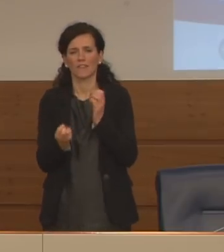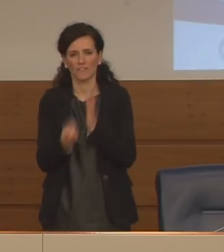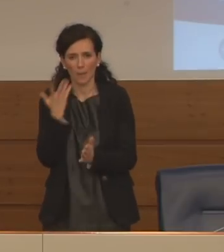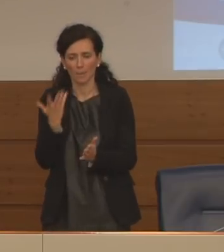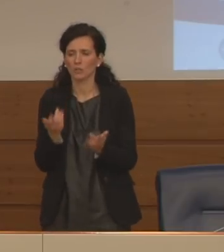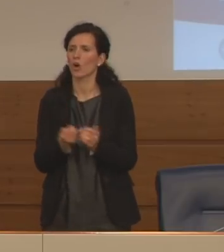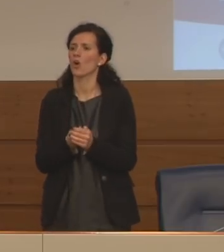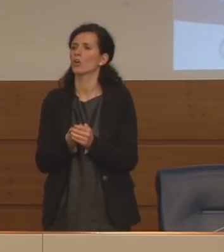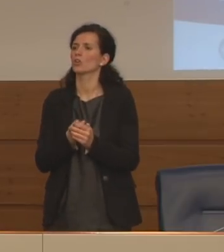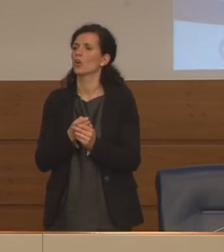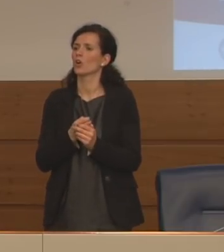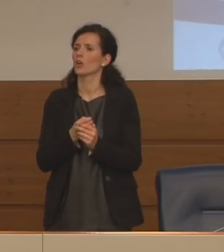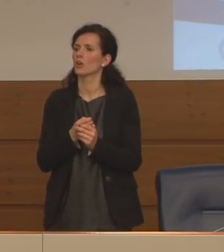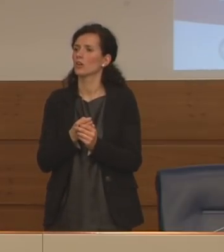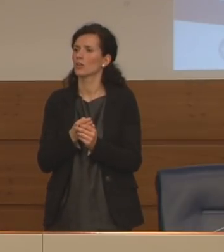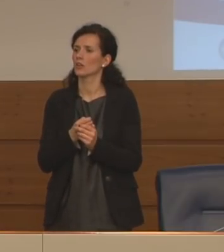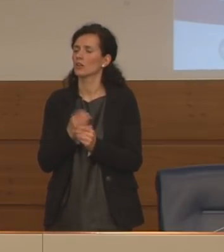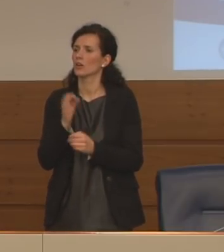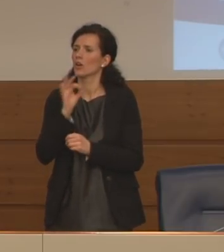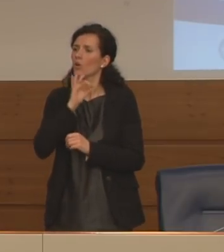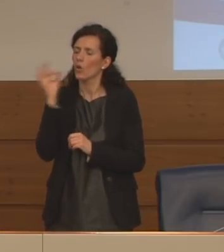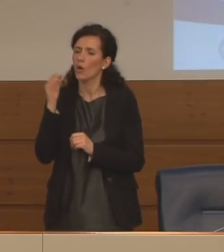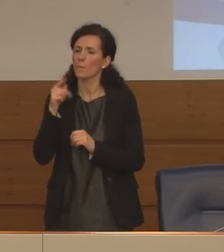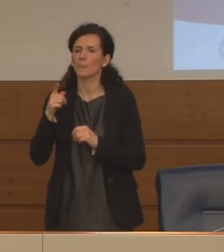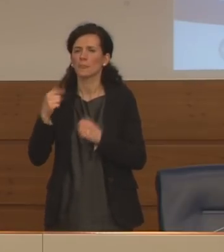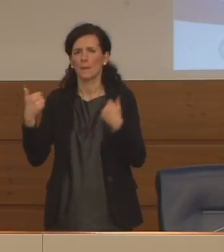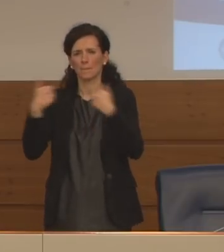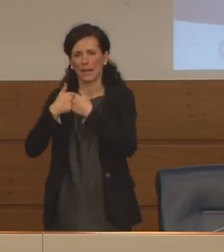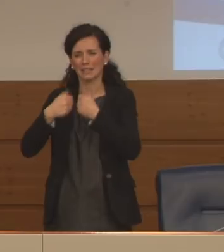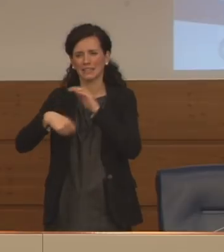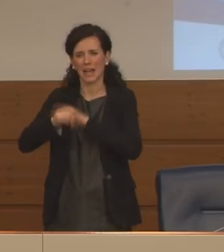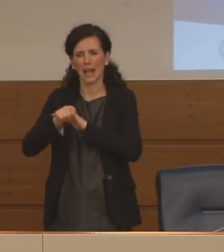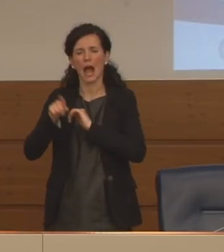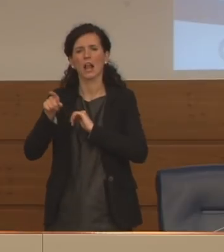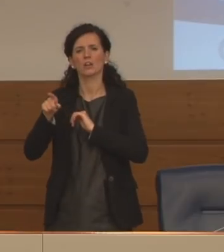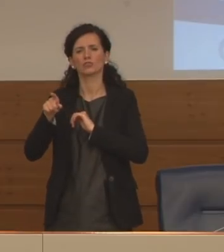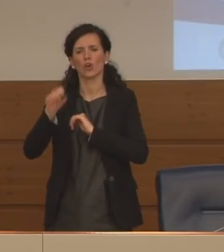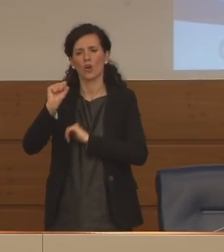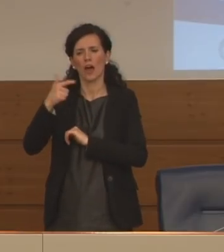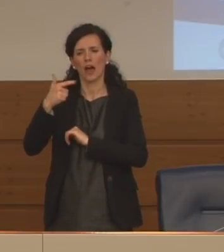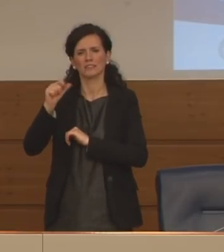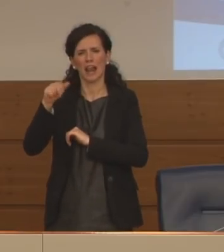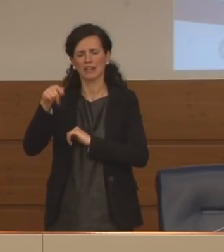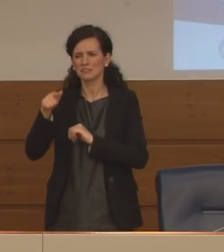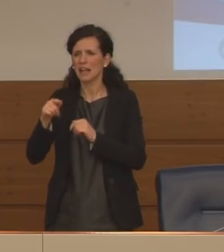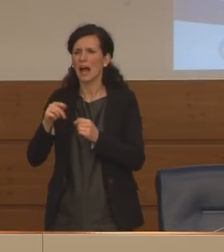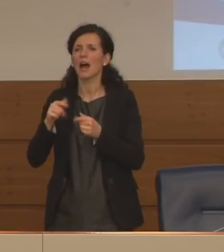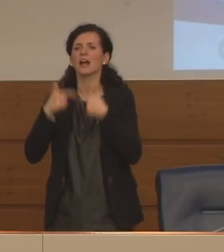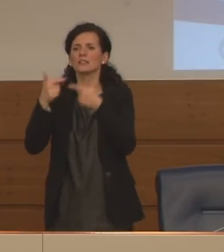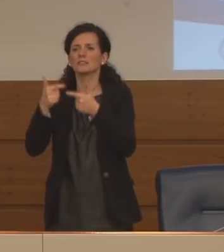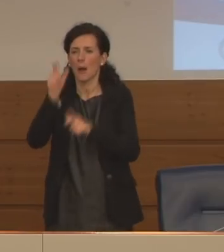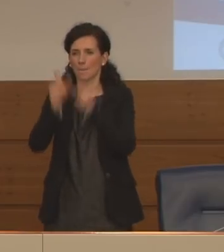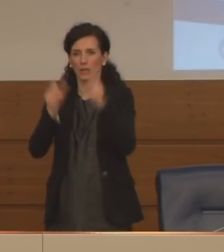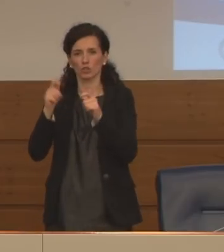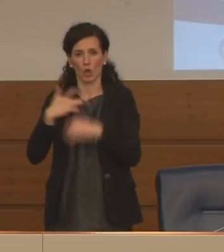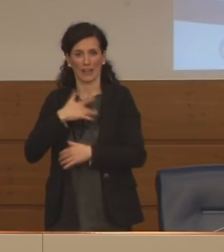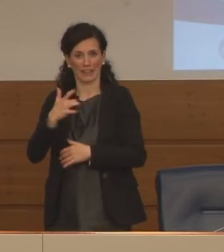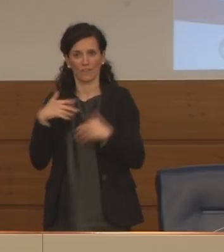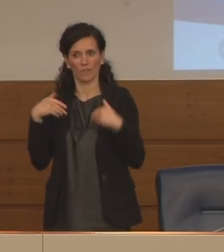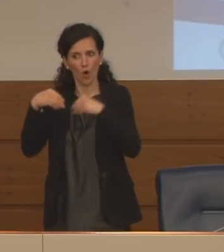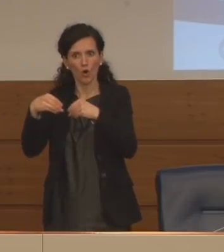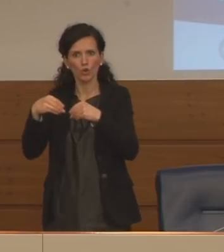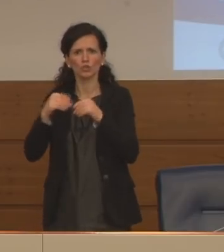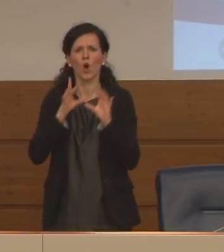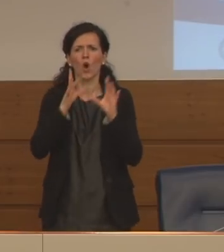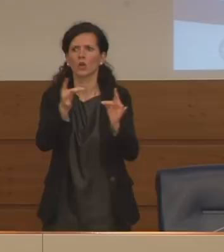la possibilità che la partita dell'atlanta abbia fatto da veicolo di contagio sono passati diversi giorni dalle dei decreti